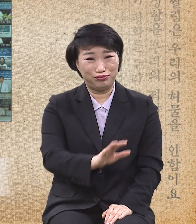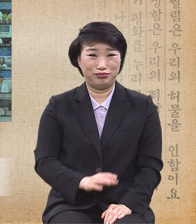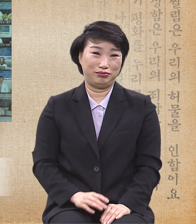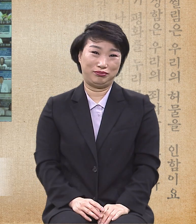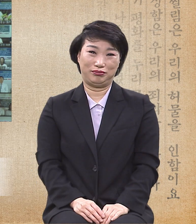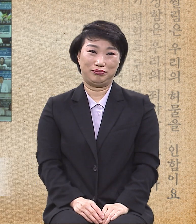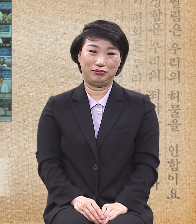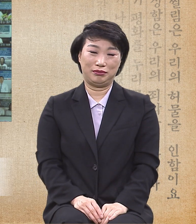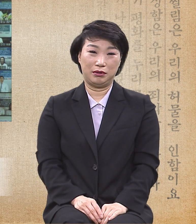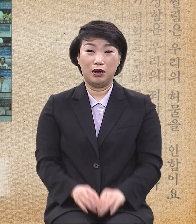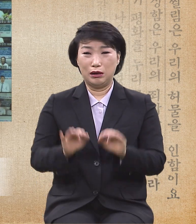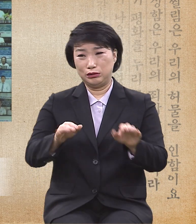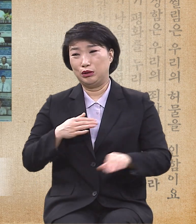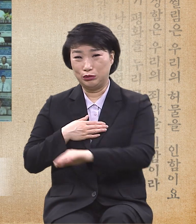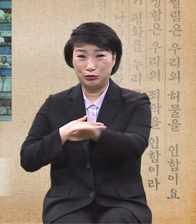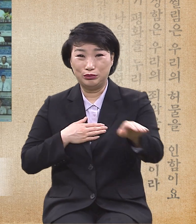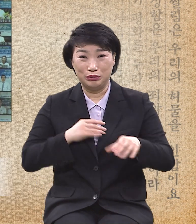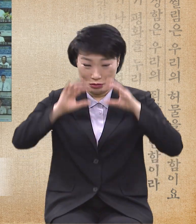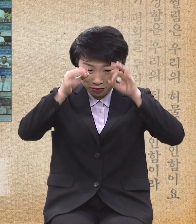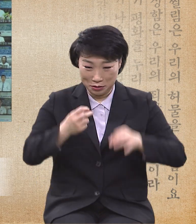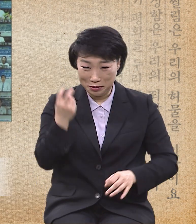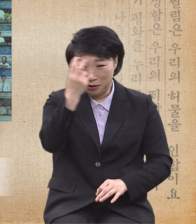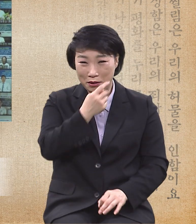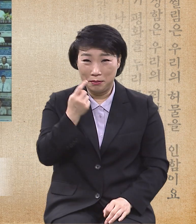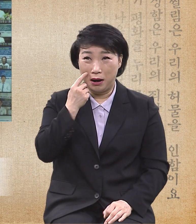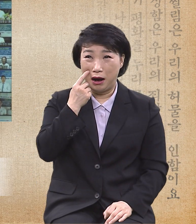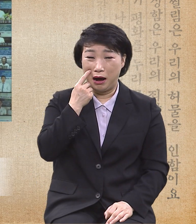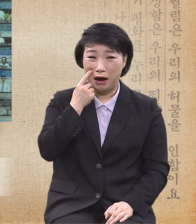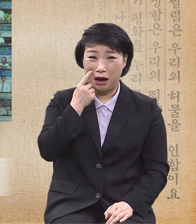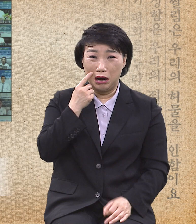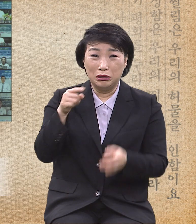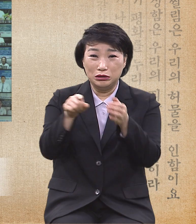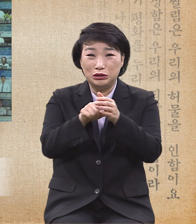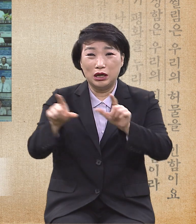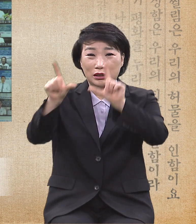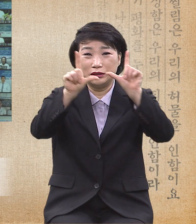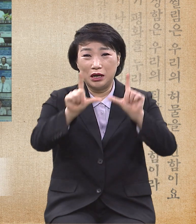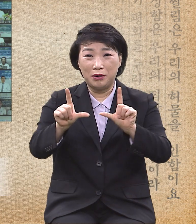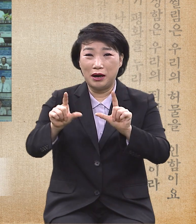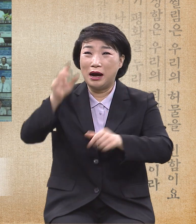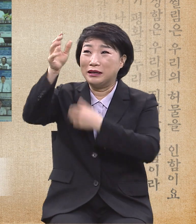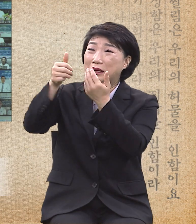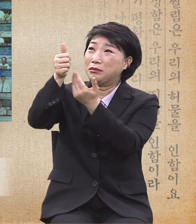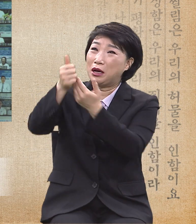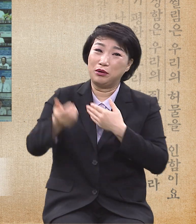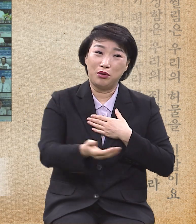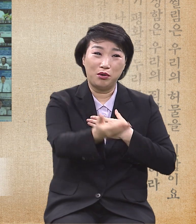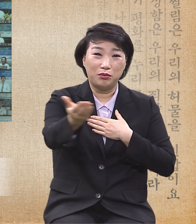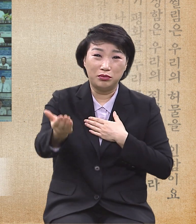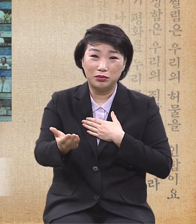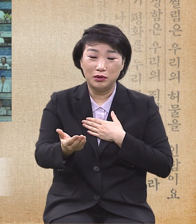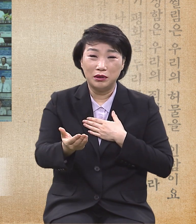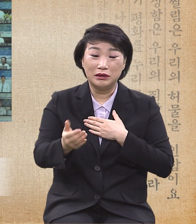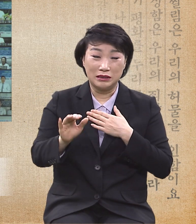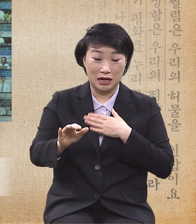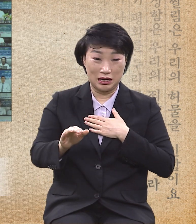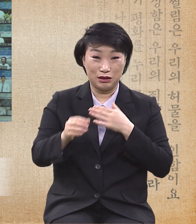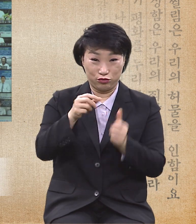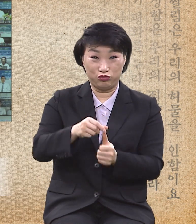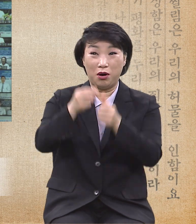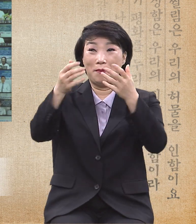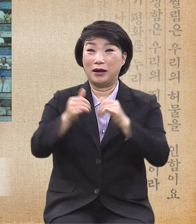얘기죠. 근데 우리는 너무 신앙생활을 하나님 앞에서